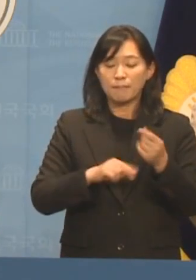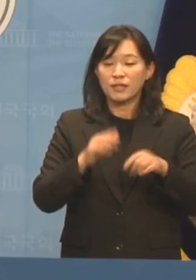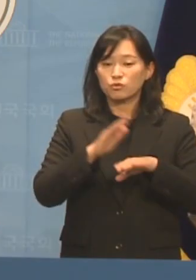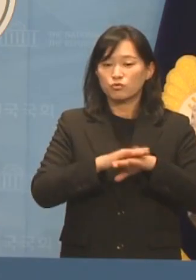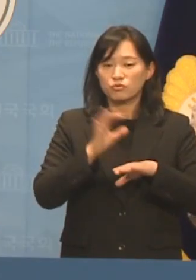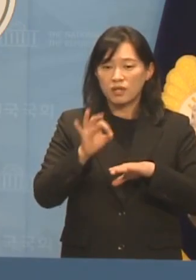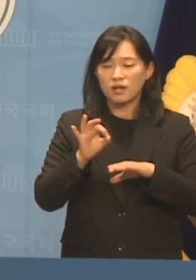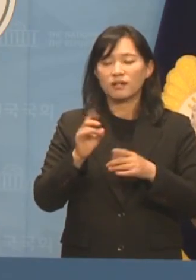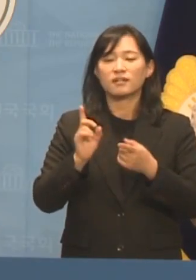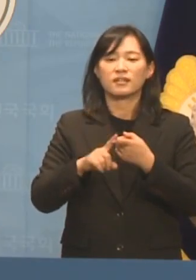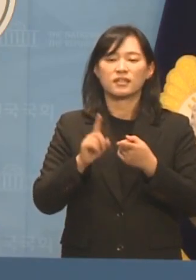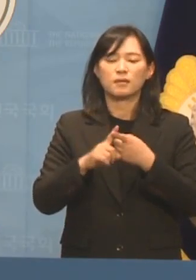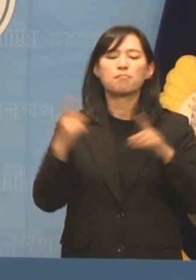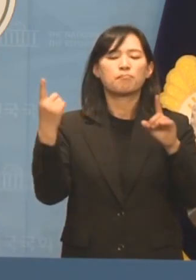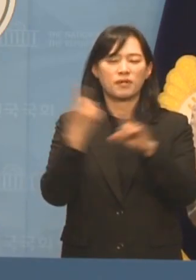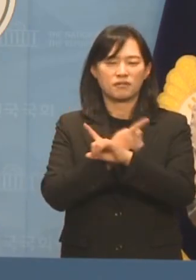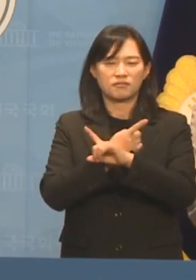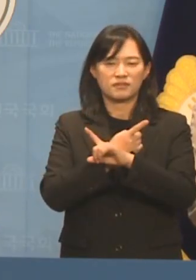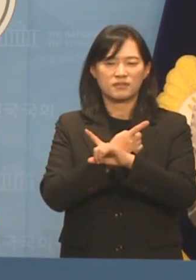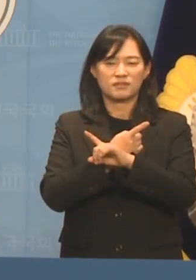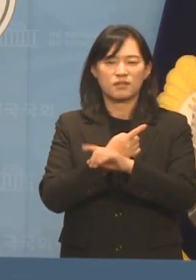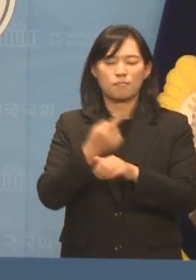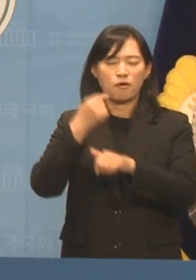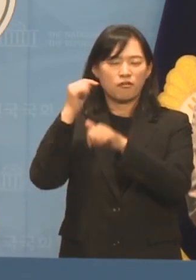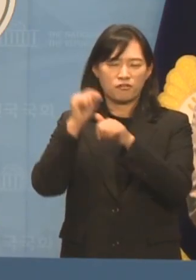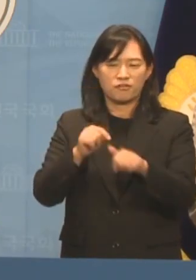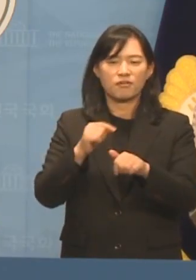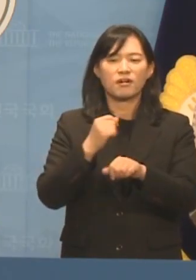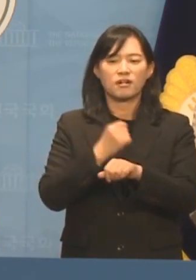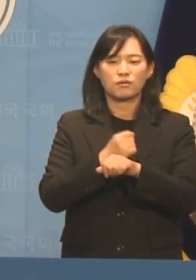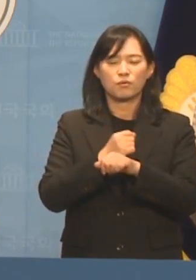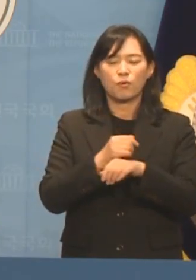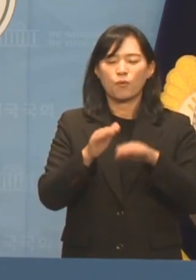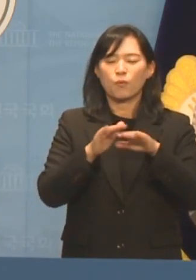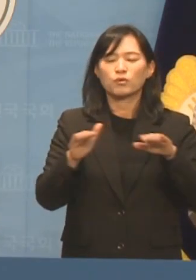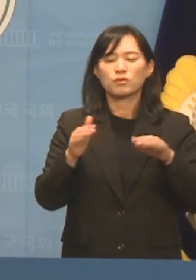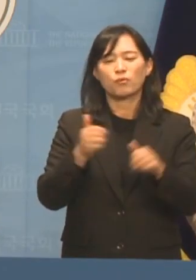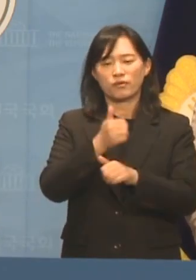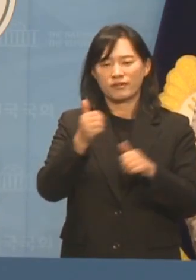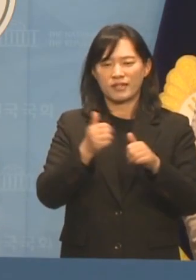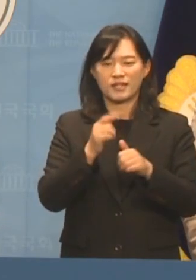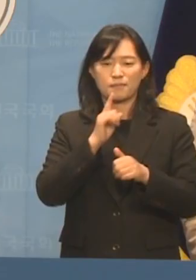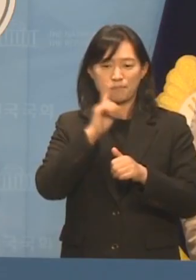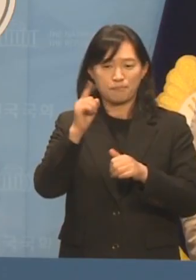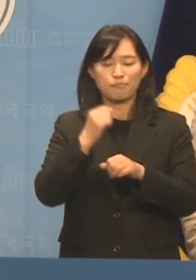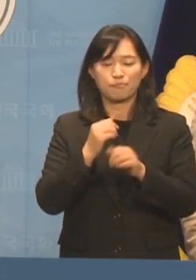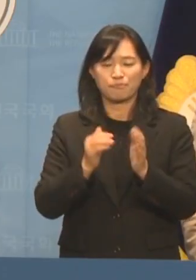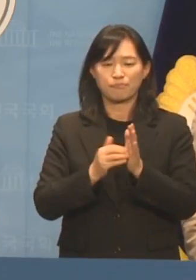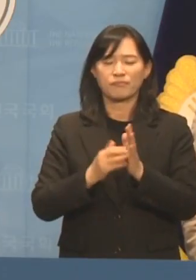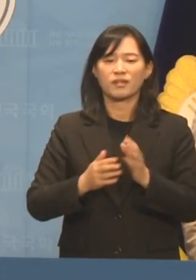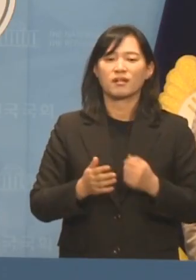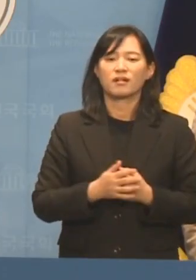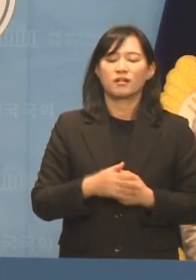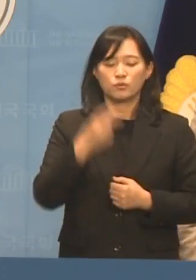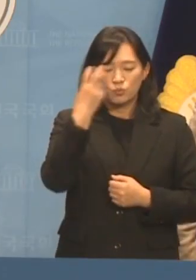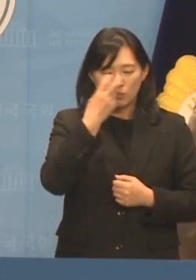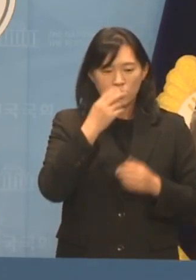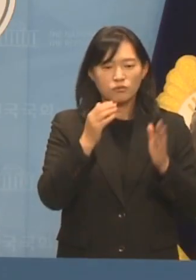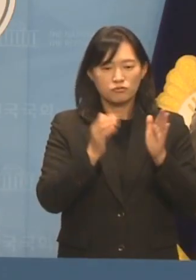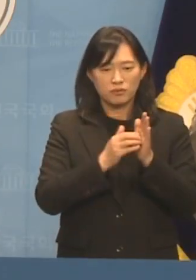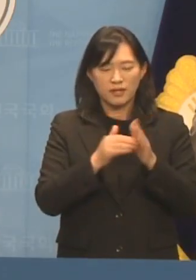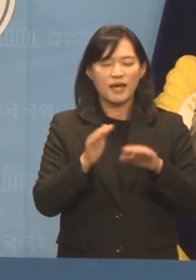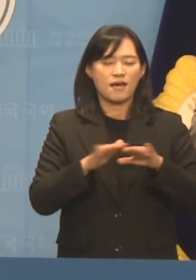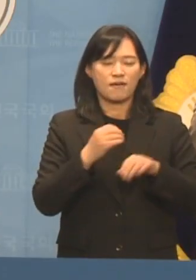방식들을 바꾸도록 하는 시정명령을 내리도록 이렇게 공정위에 요구를 했습니다. 이 점에 대해서도 공정위가 조사를 해서